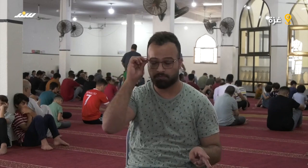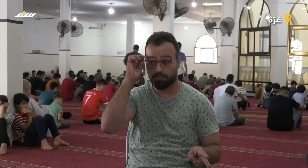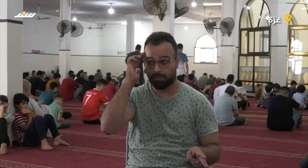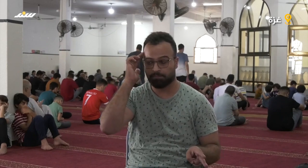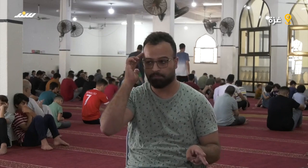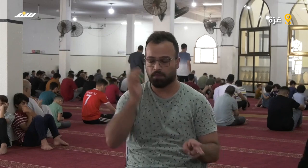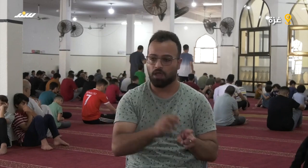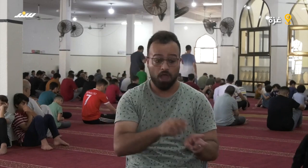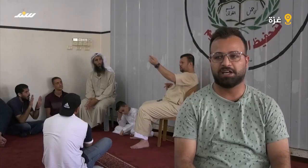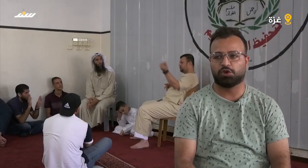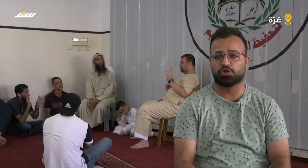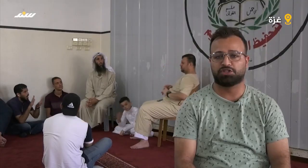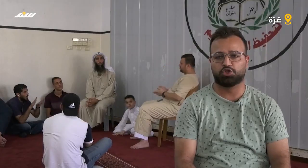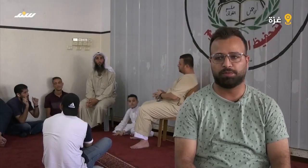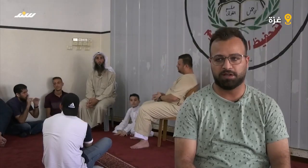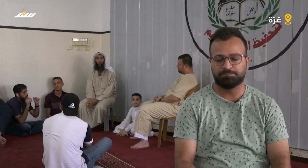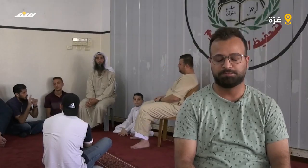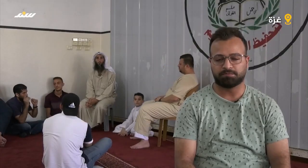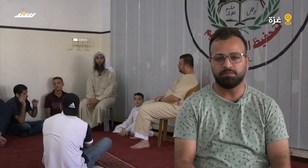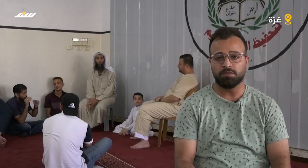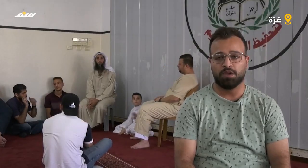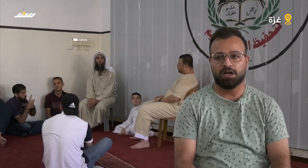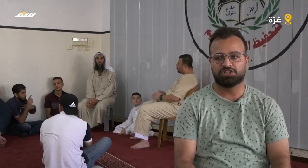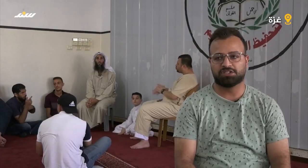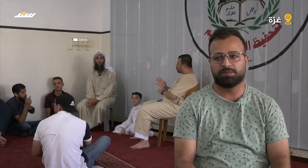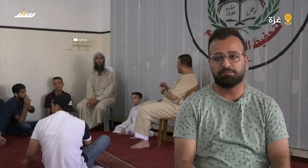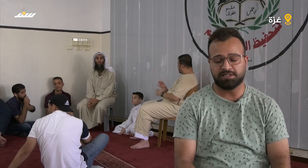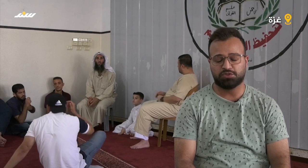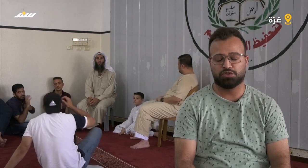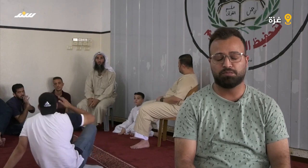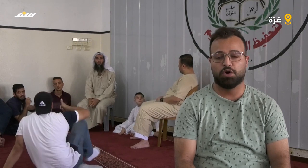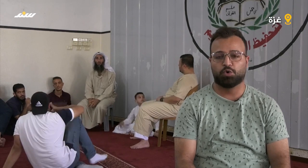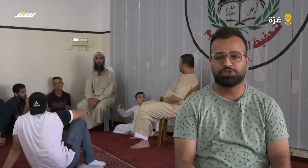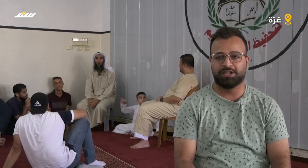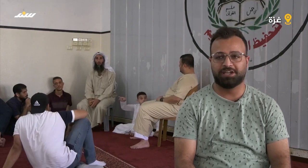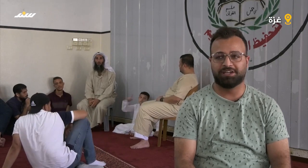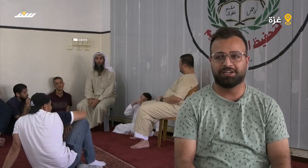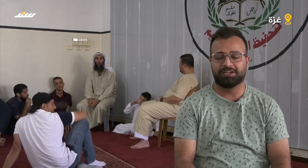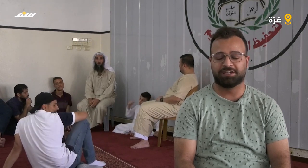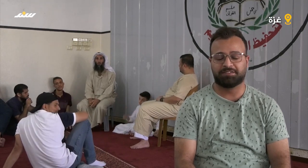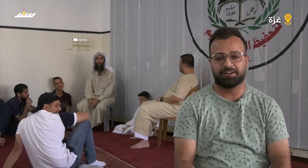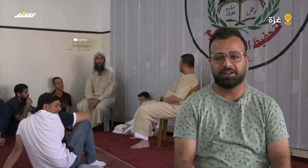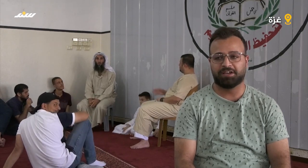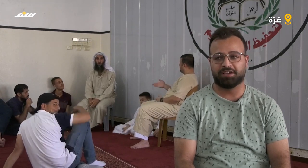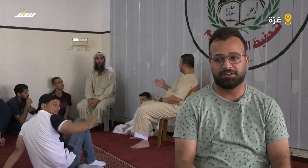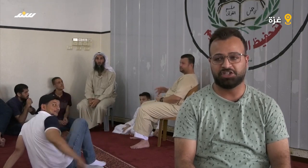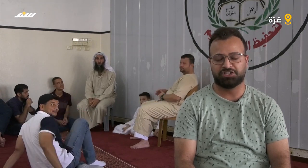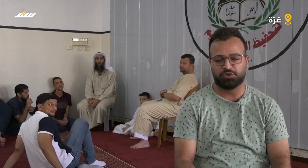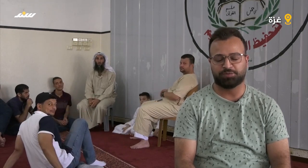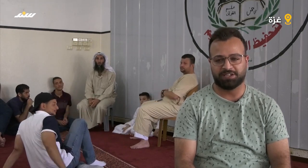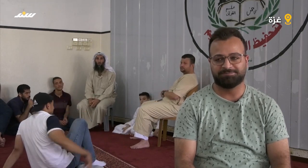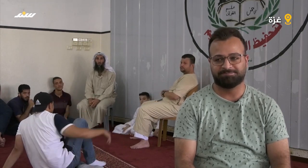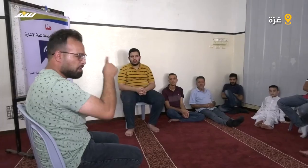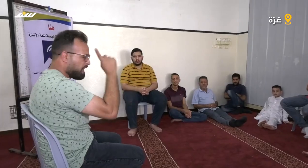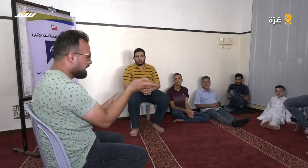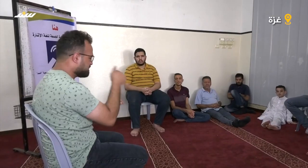وبيكونوا فاهمين شو اللي بيصير داخل خطبة الجمعة. هذا شيء طبعا بيسعدهم وشيء كثير جيد